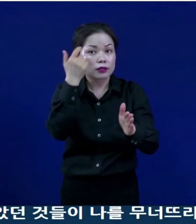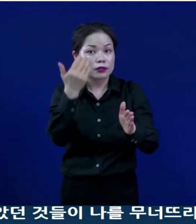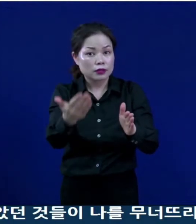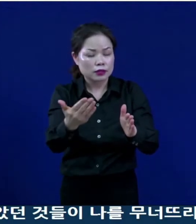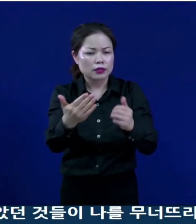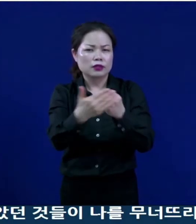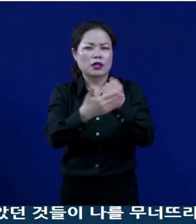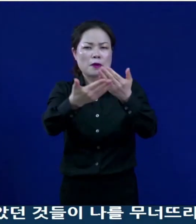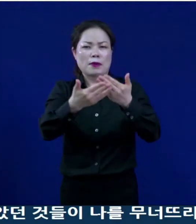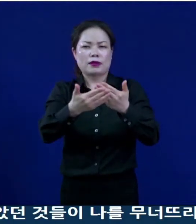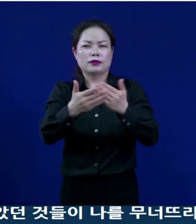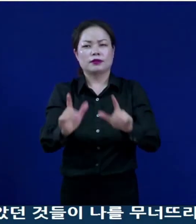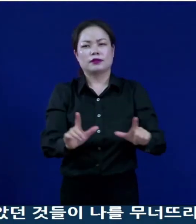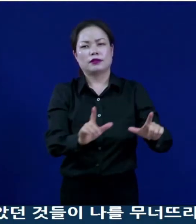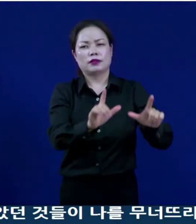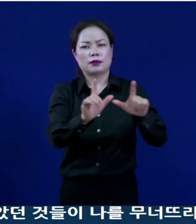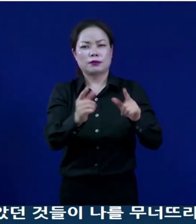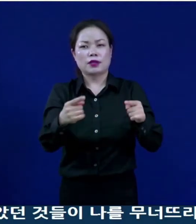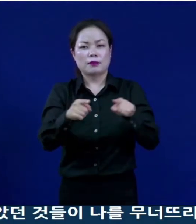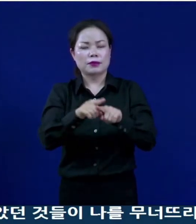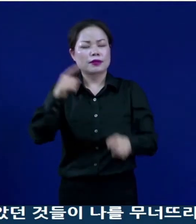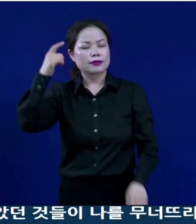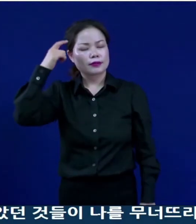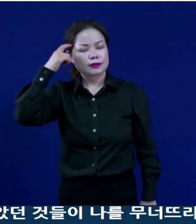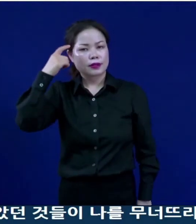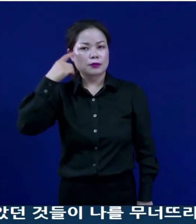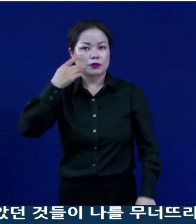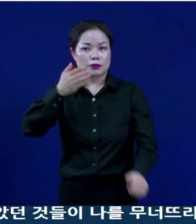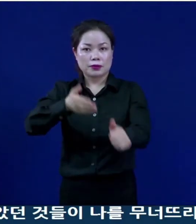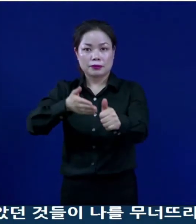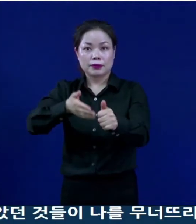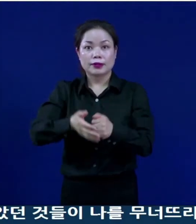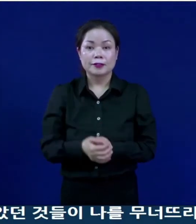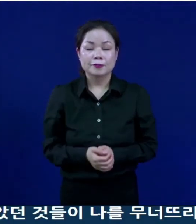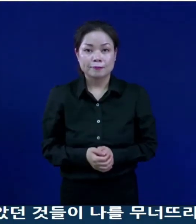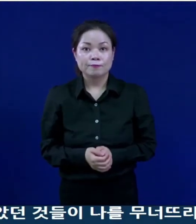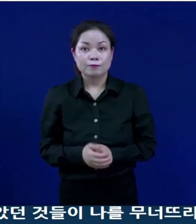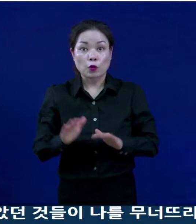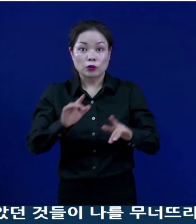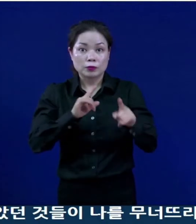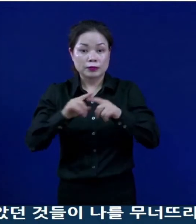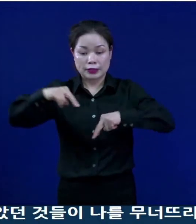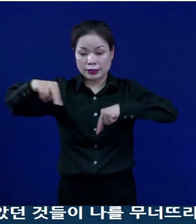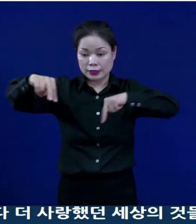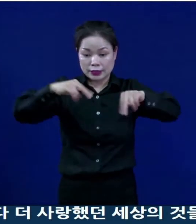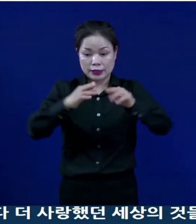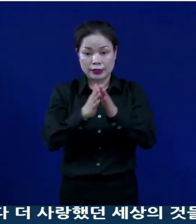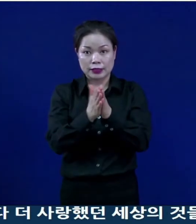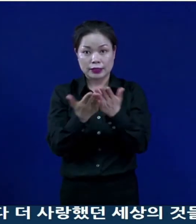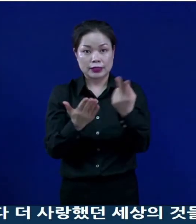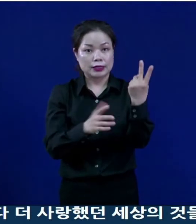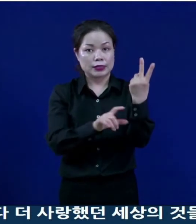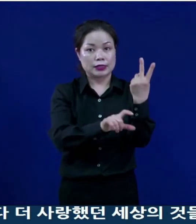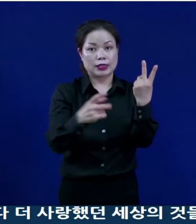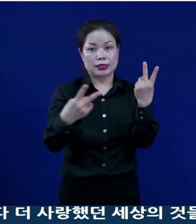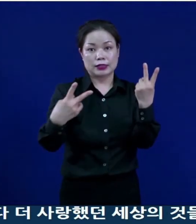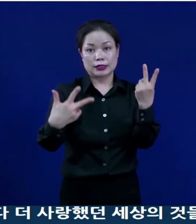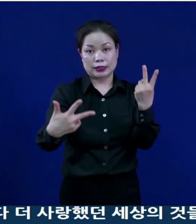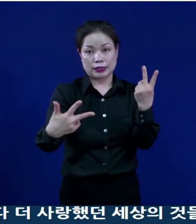은혜를 받은 삶인지 함께 생각해 볼 수 있기를 원합니다. 오늘 말씀 사사기 2장 7절에